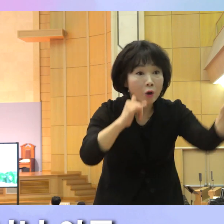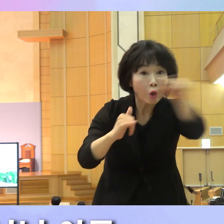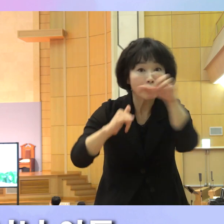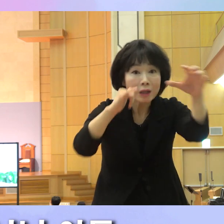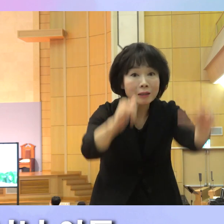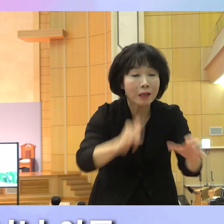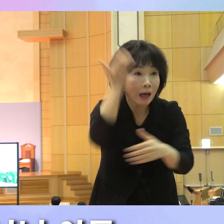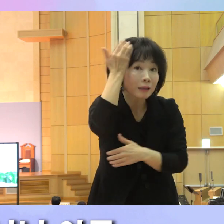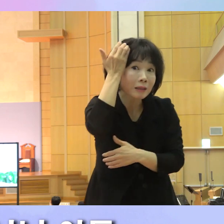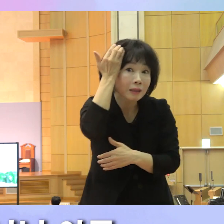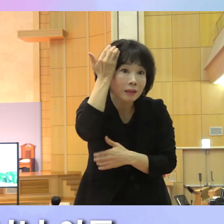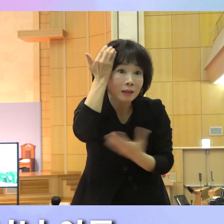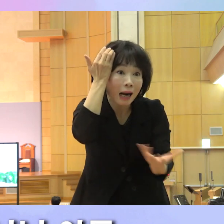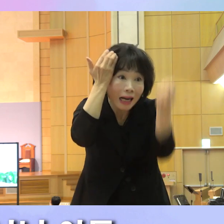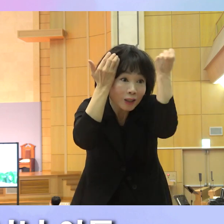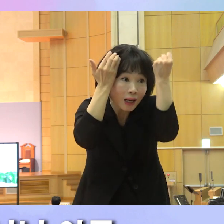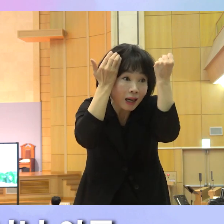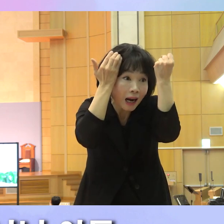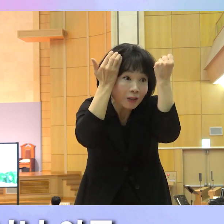가지고,